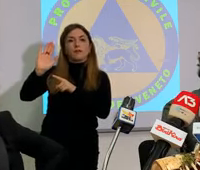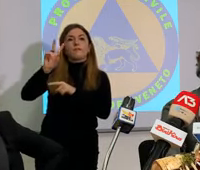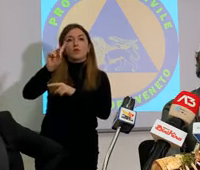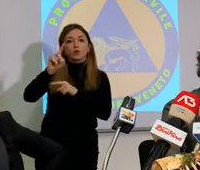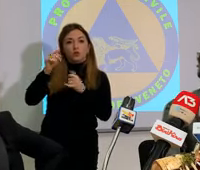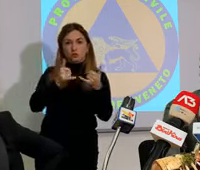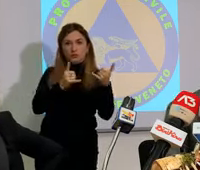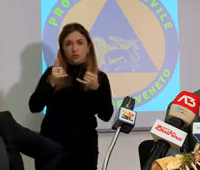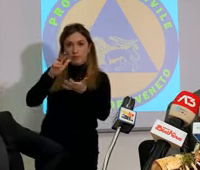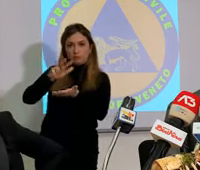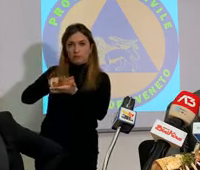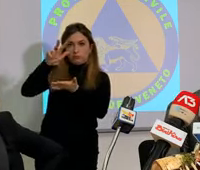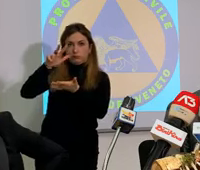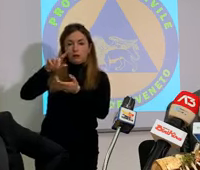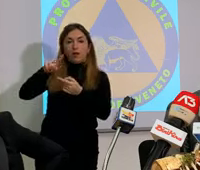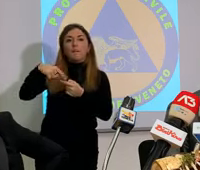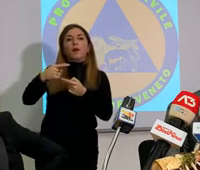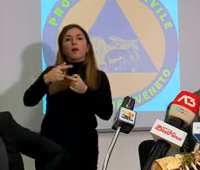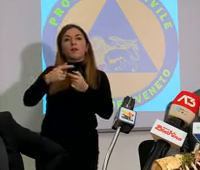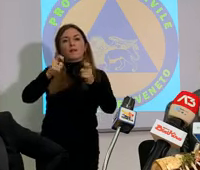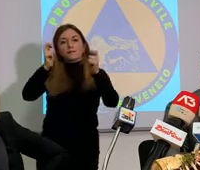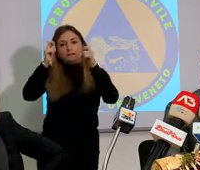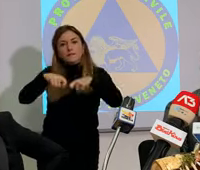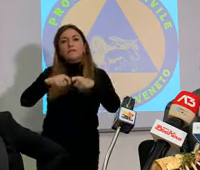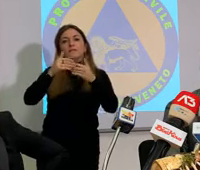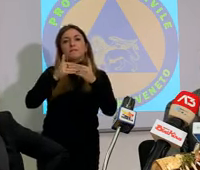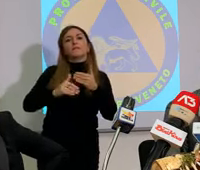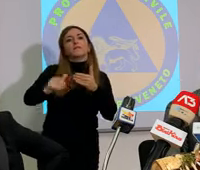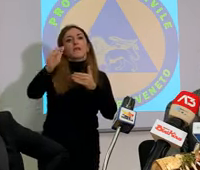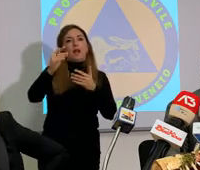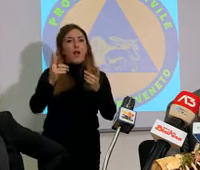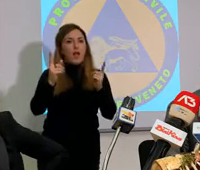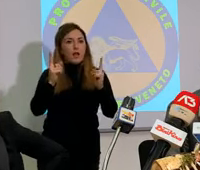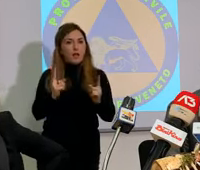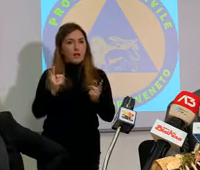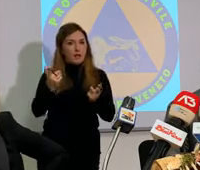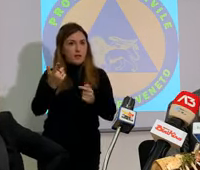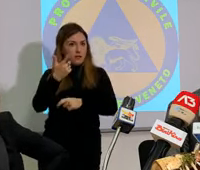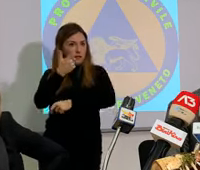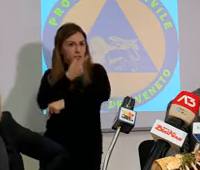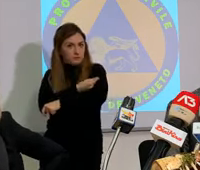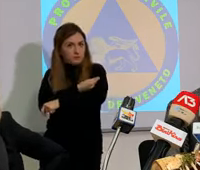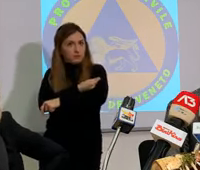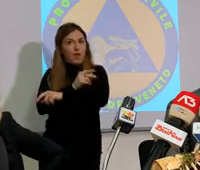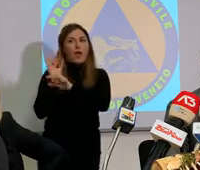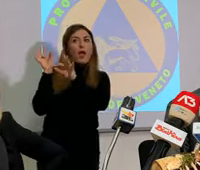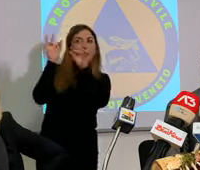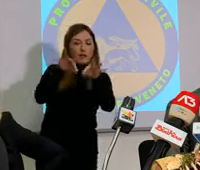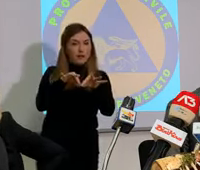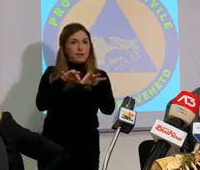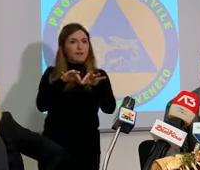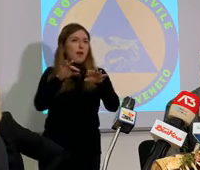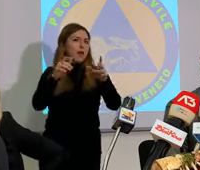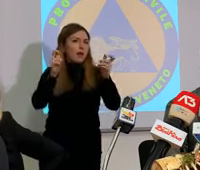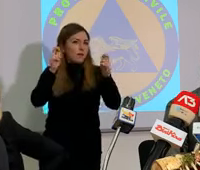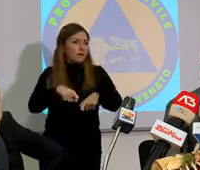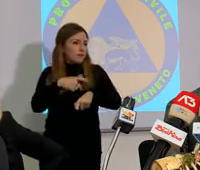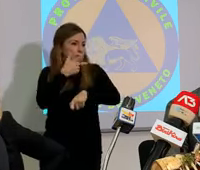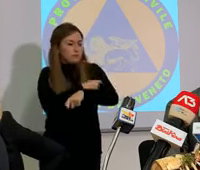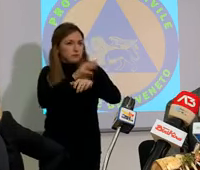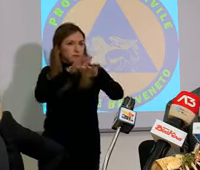parte tutto un domino che si traduce nello scaricare i vaccini in veneto e cominciare a vaccinare e noi siamo